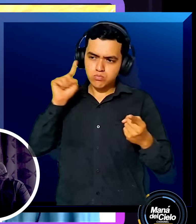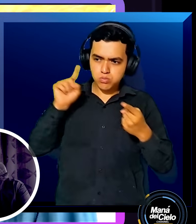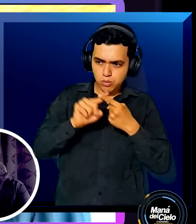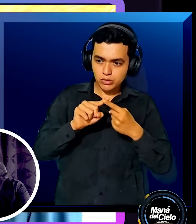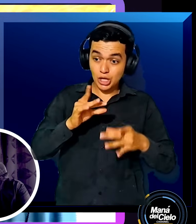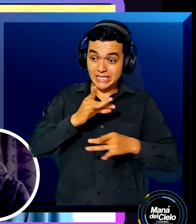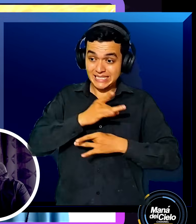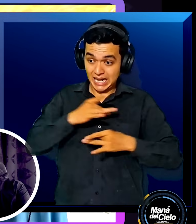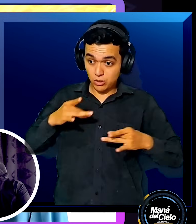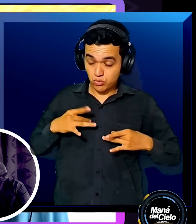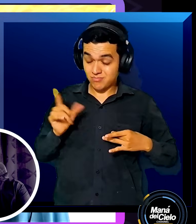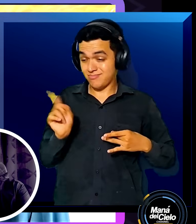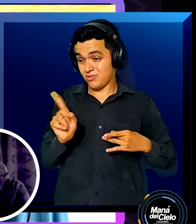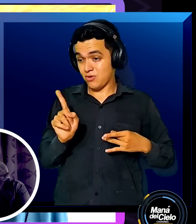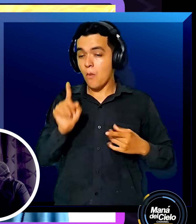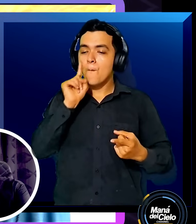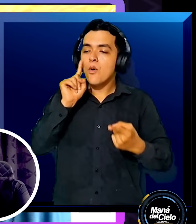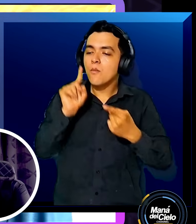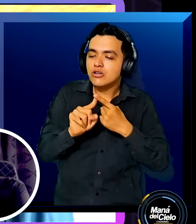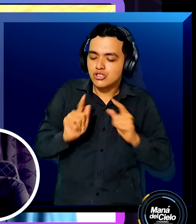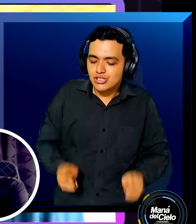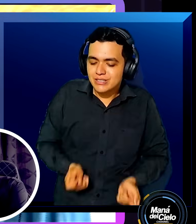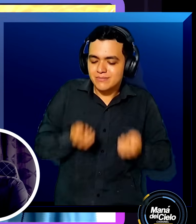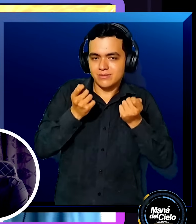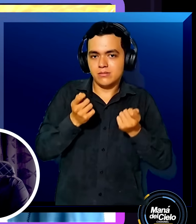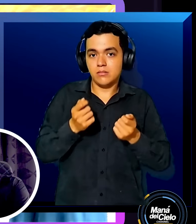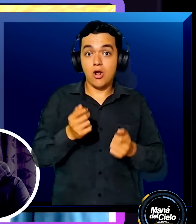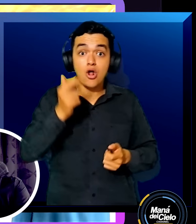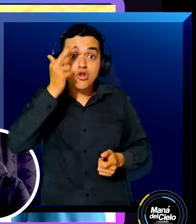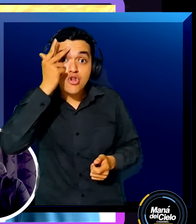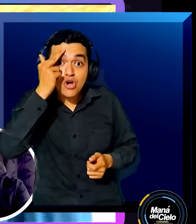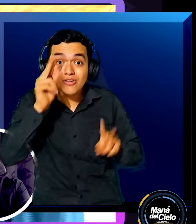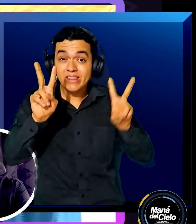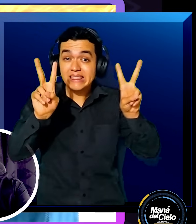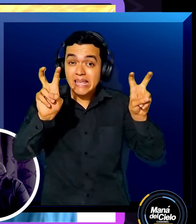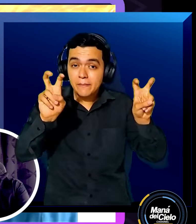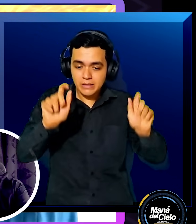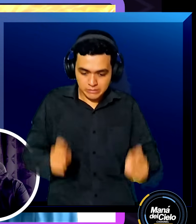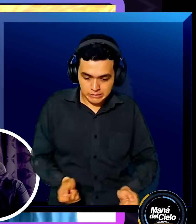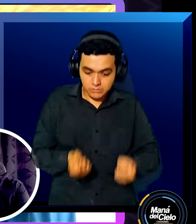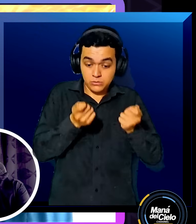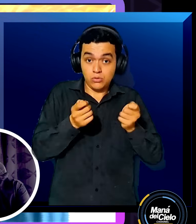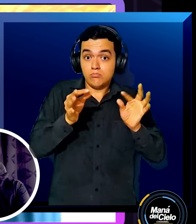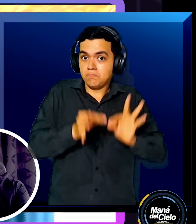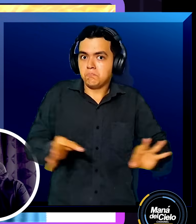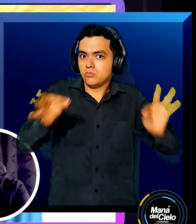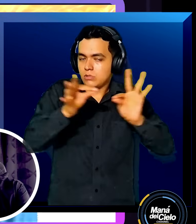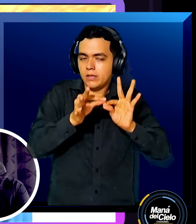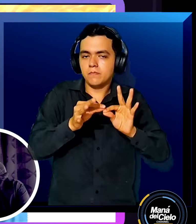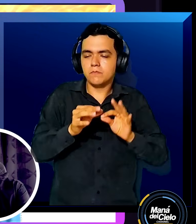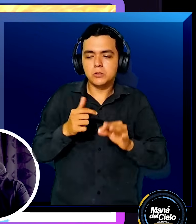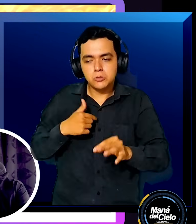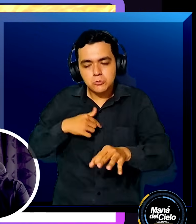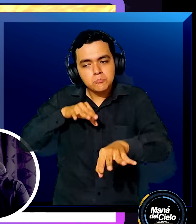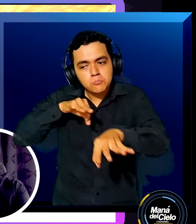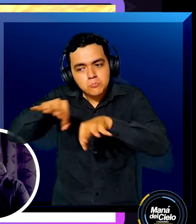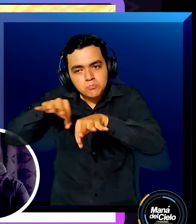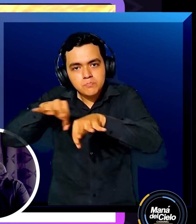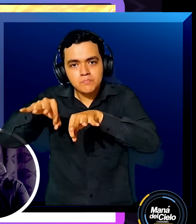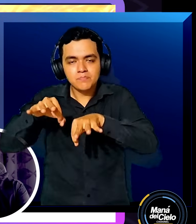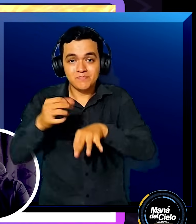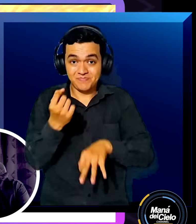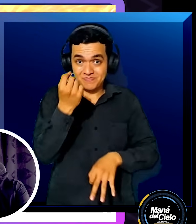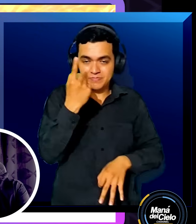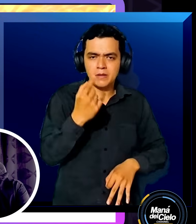Entonces yo me paré y me vine, le puse las manos encima, estaba toda suciecita, los piojos le corrían, bueno, en fin, comencé a orar por